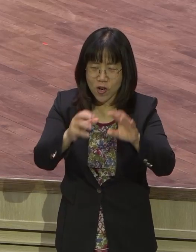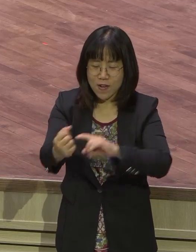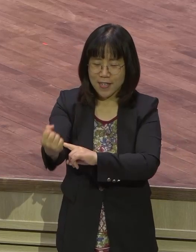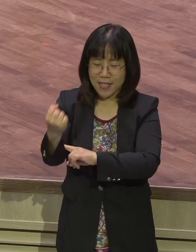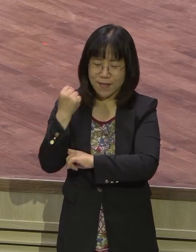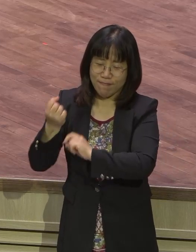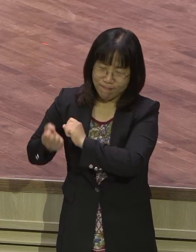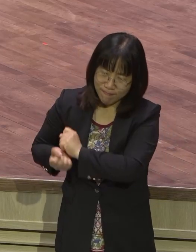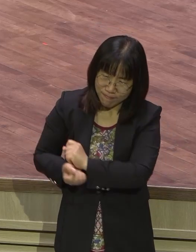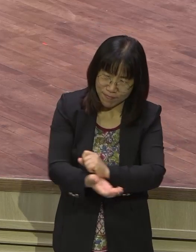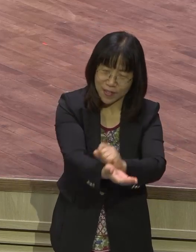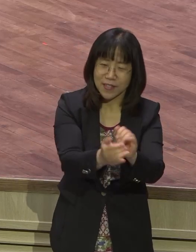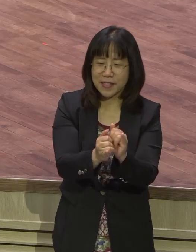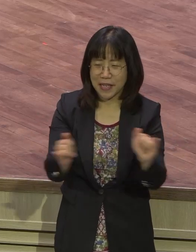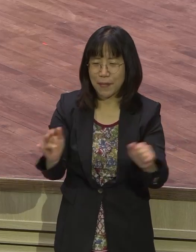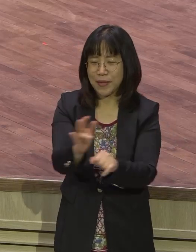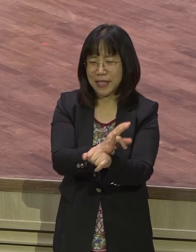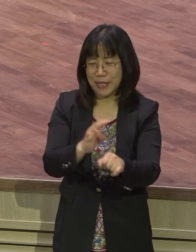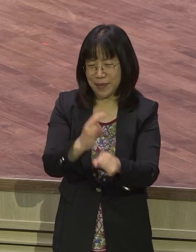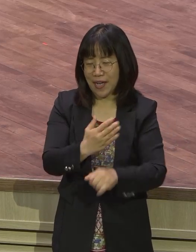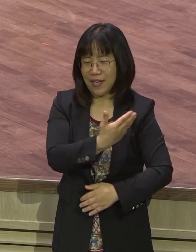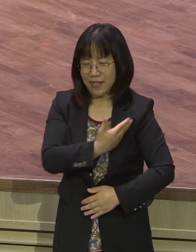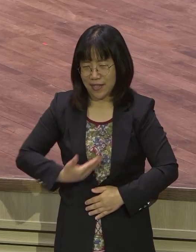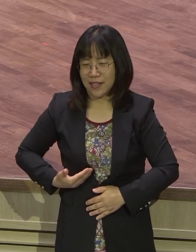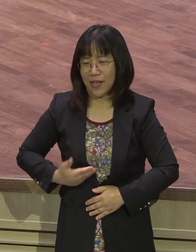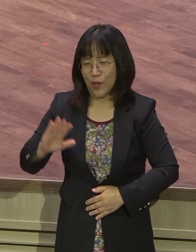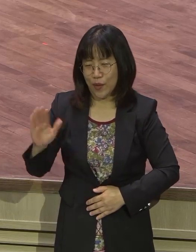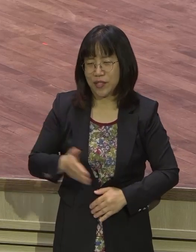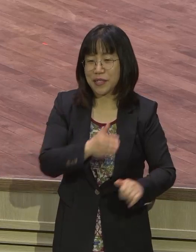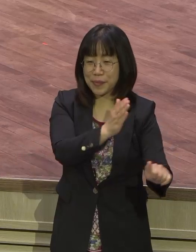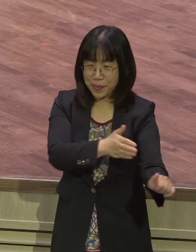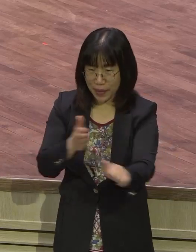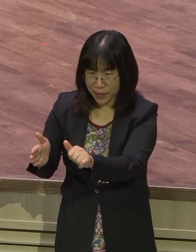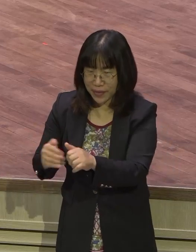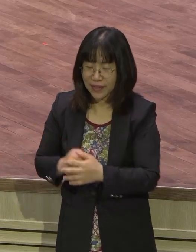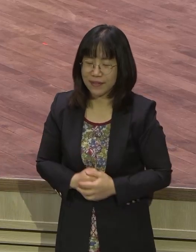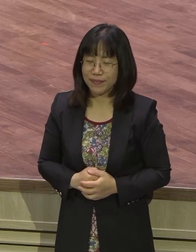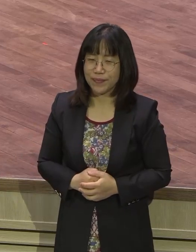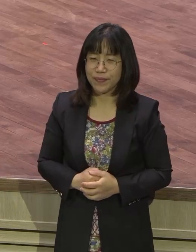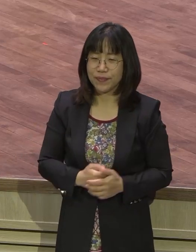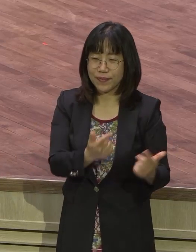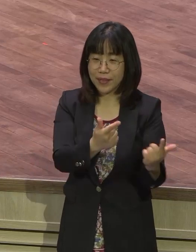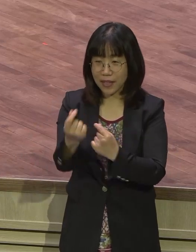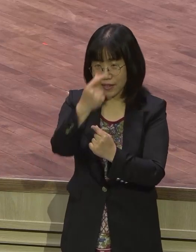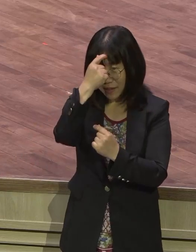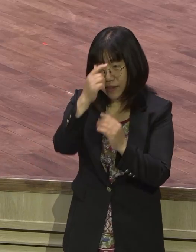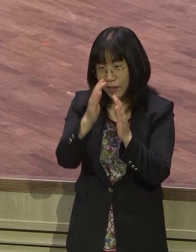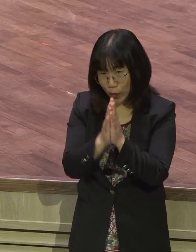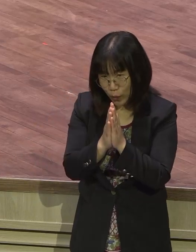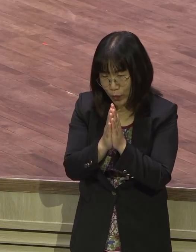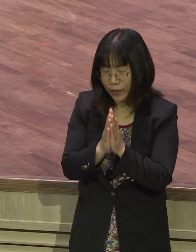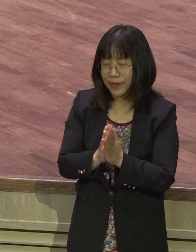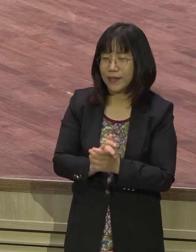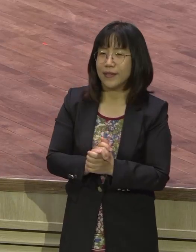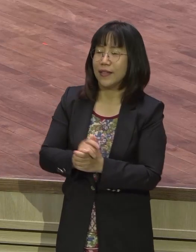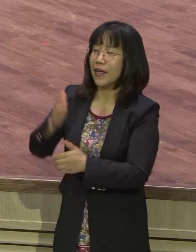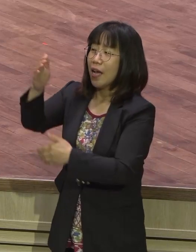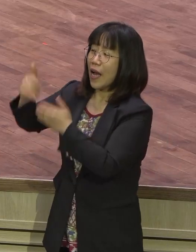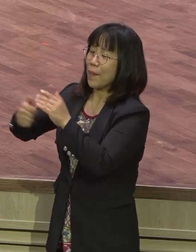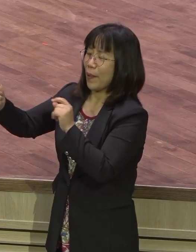그런 멋진 24제자의 삶이 되기를 제목으로 축복합니다 우리 기도하겠습니다 하나님 앞에 간지 기도합시다